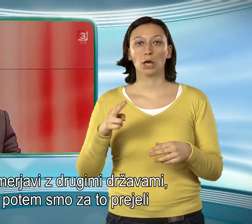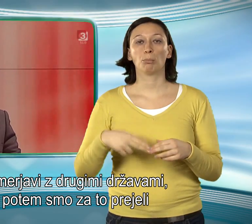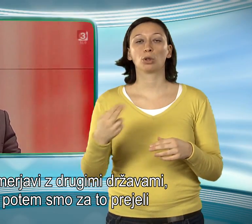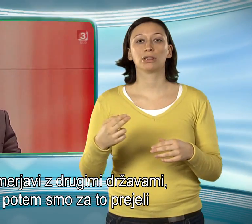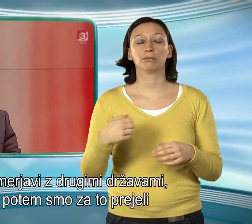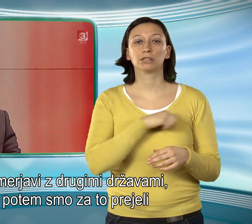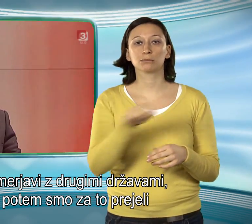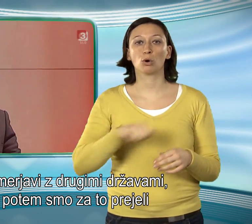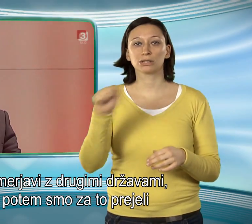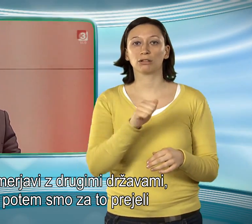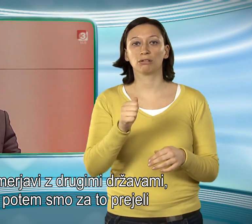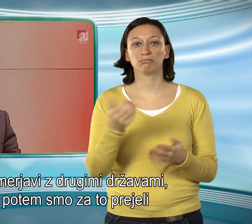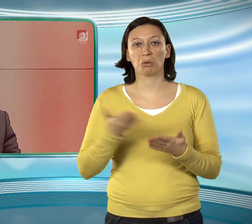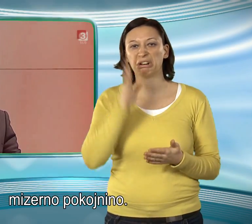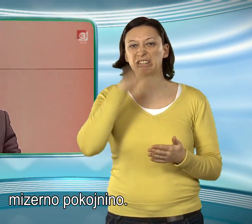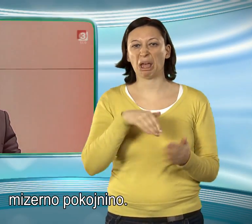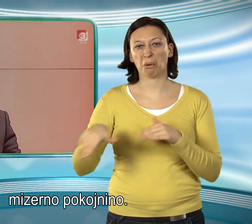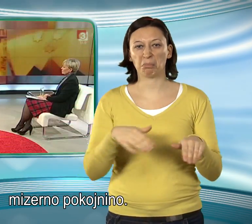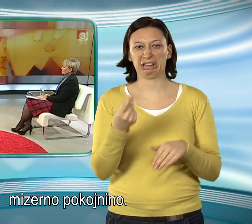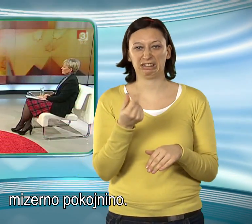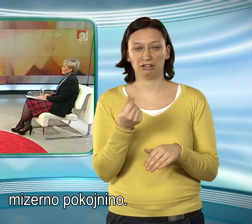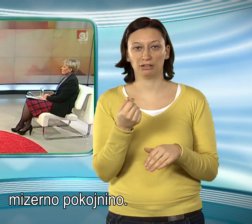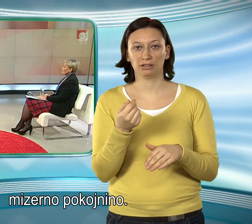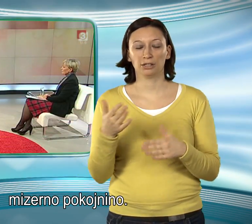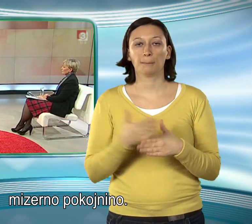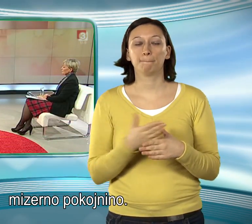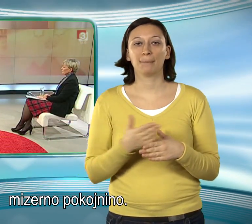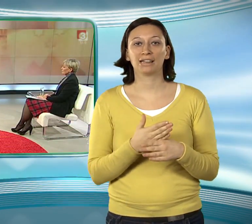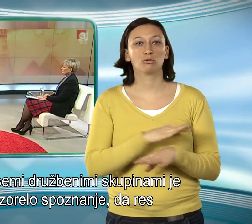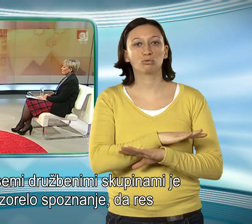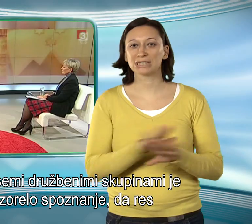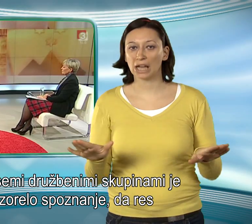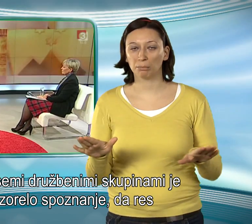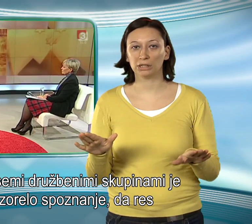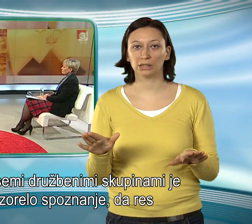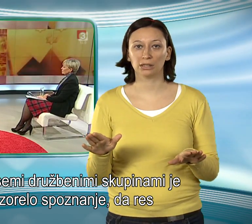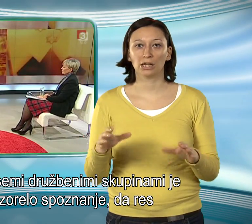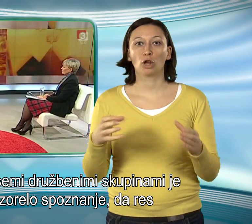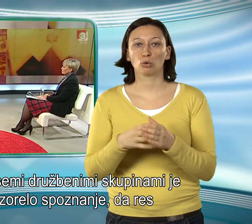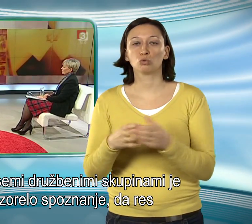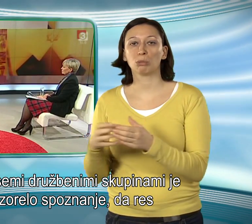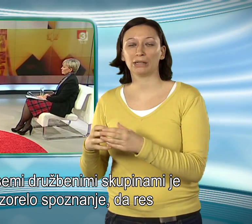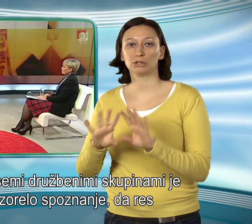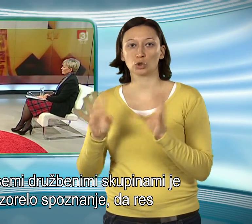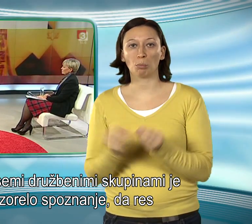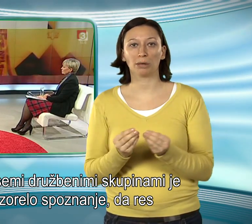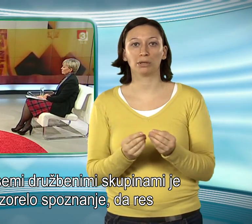potem smo zato prejeli mizerno penzijo, ne. In med vsemi družbenimi skupinami je